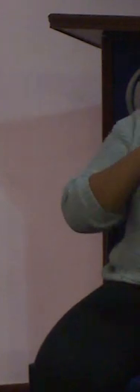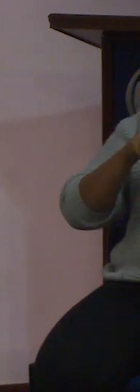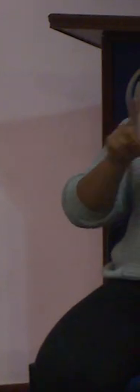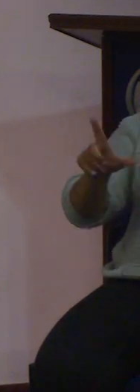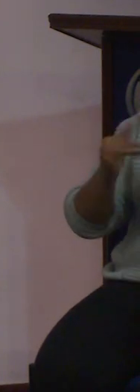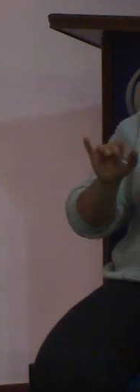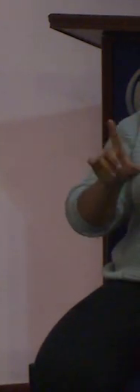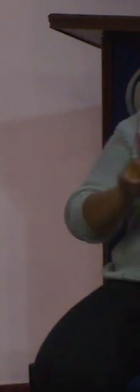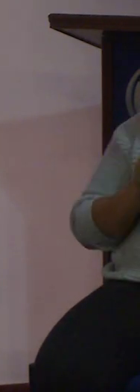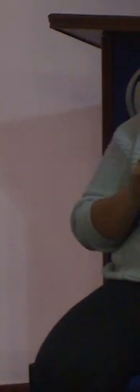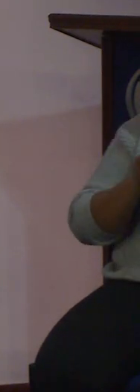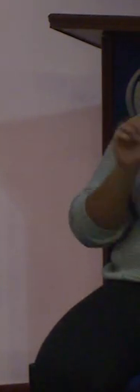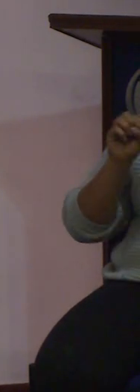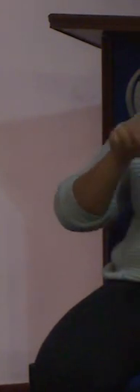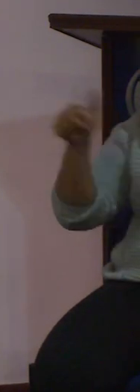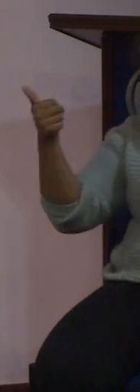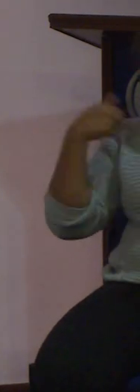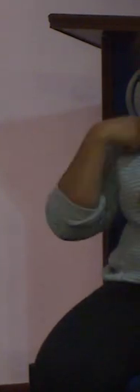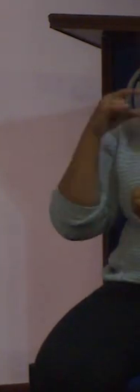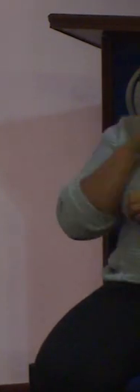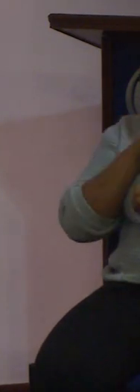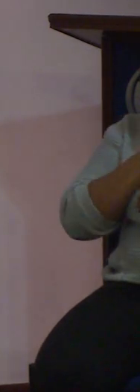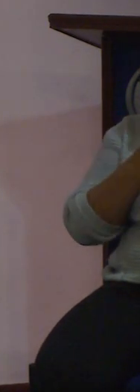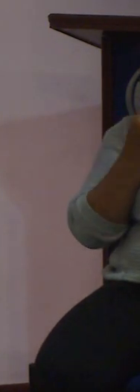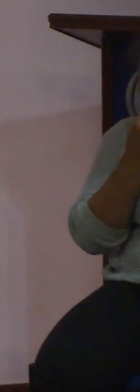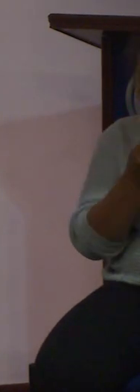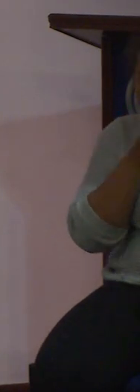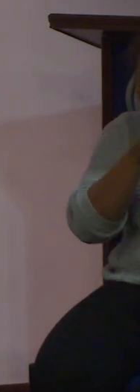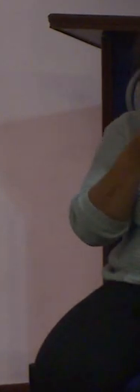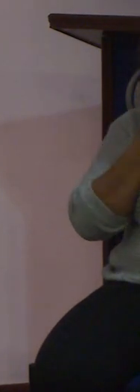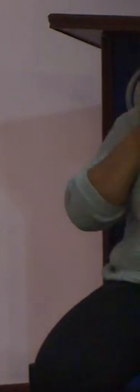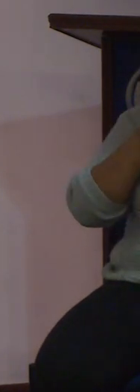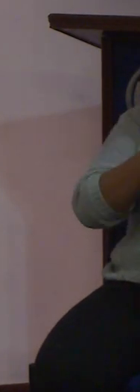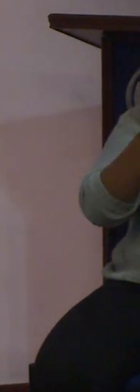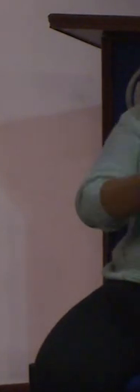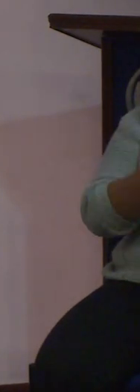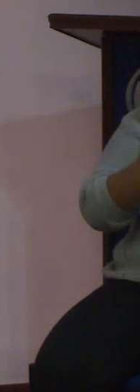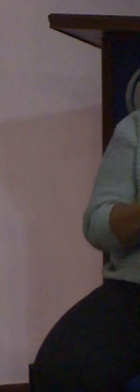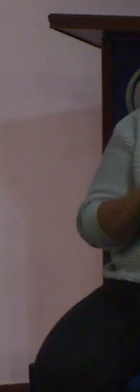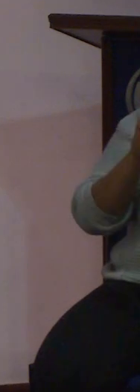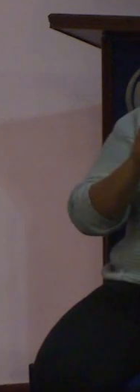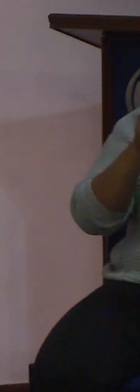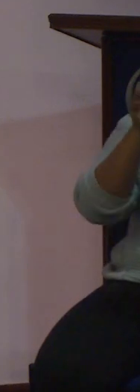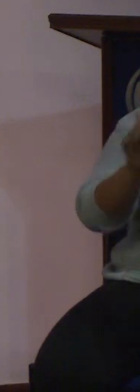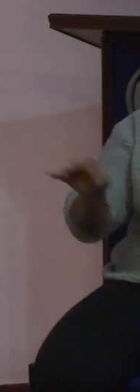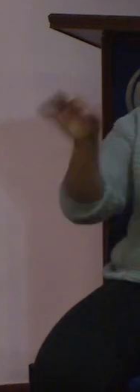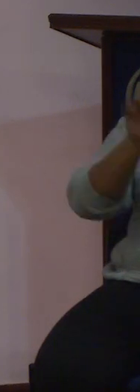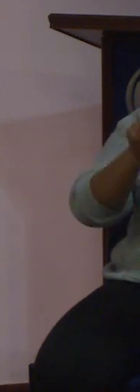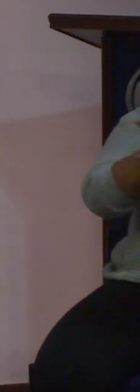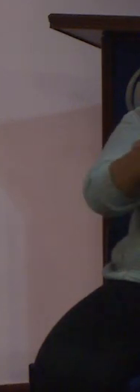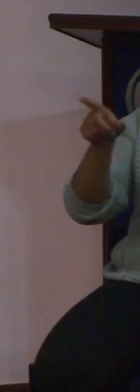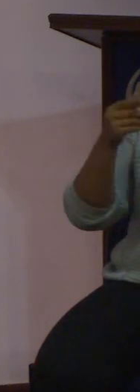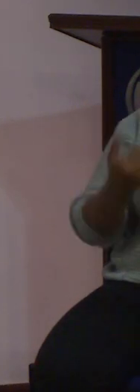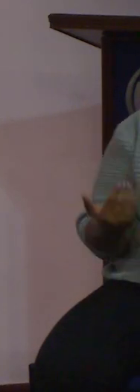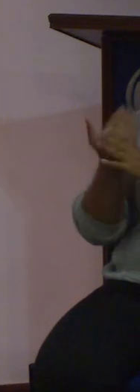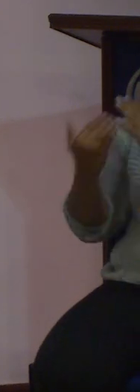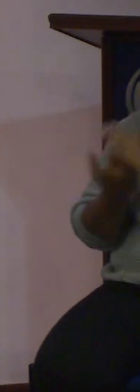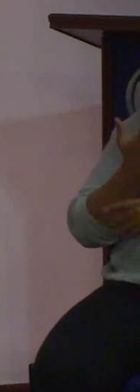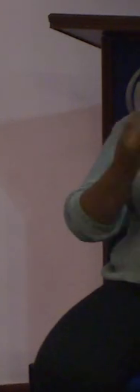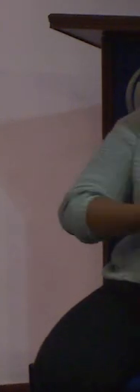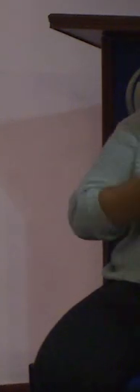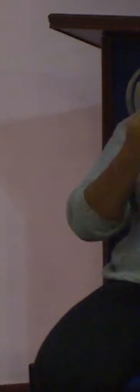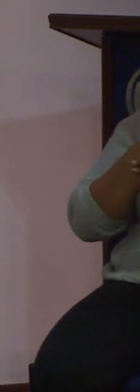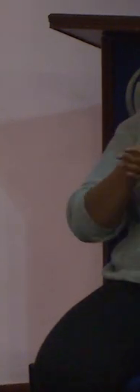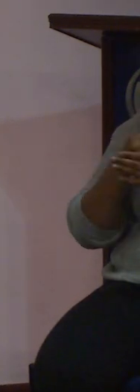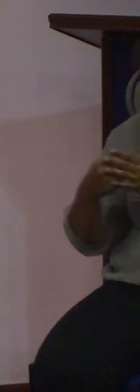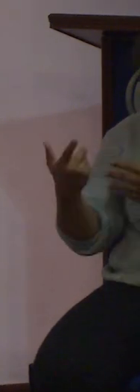y estudiantes de otras universidades que estén interesados pues en hacer esta maestría. Es importante que ustedes comiencen a